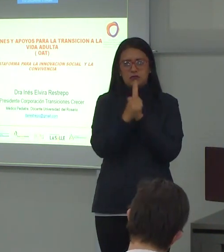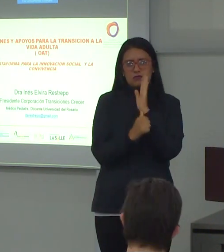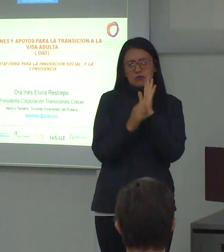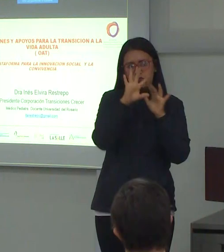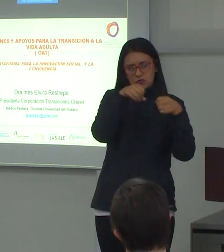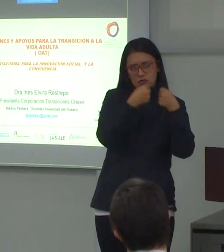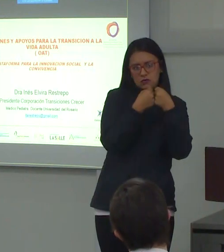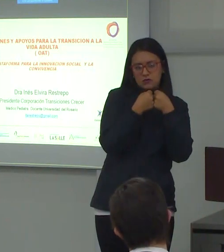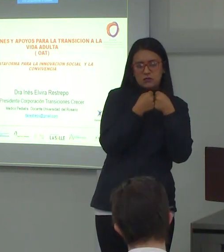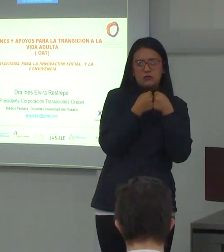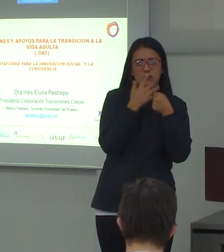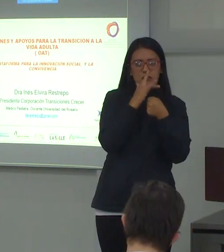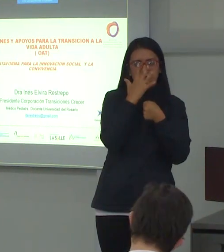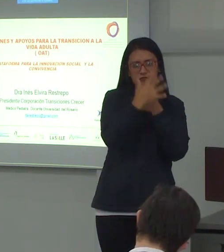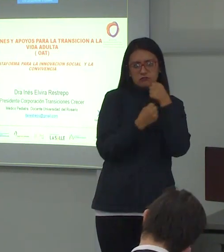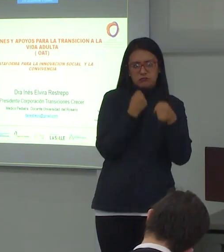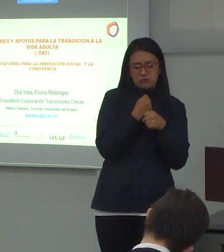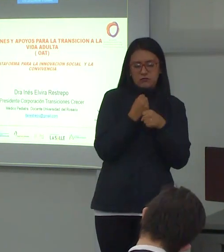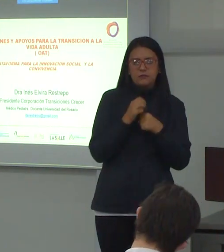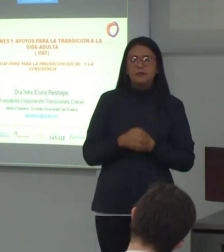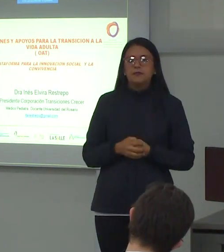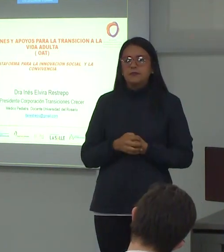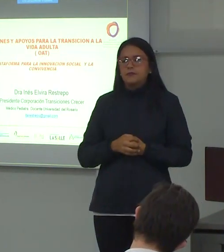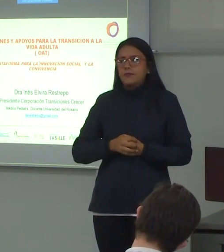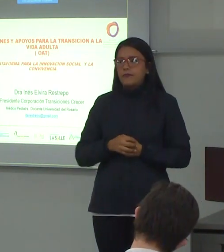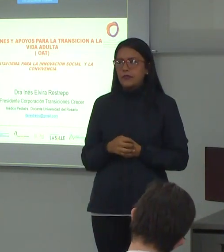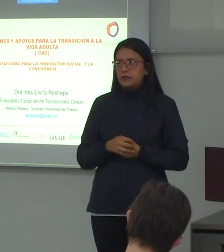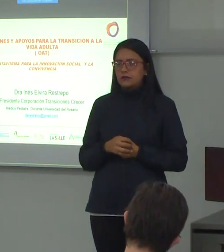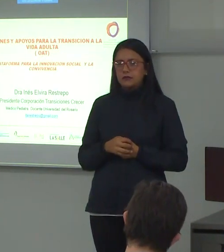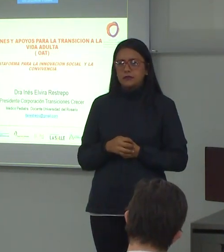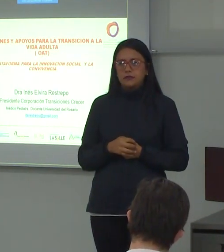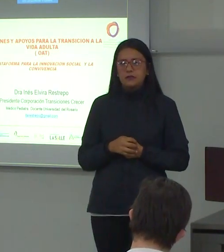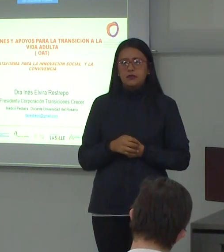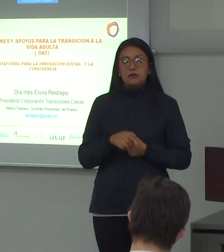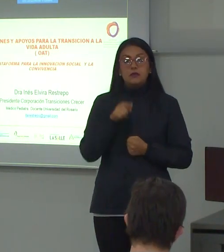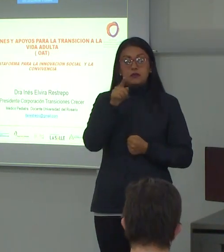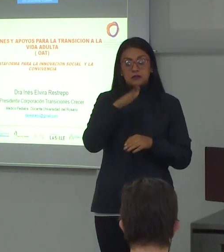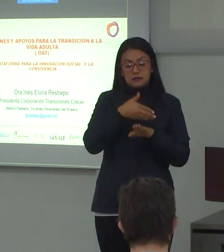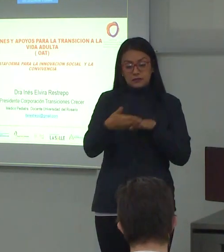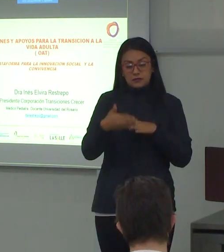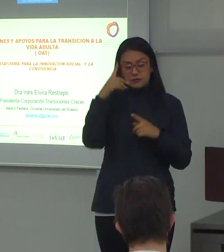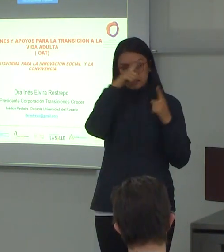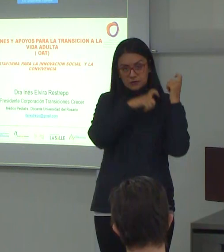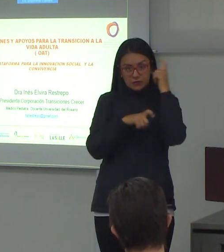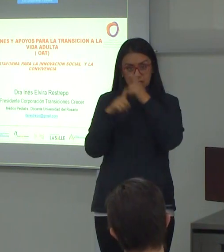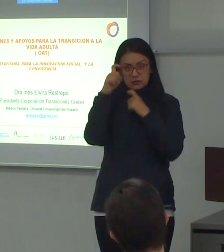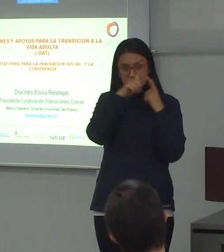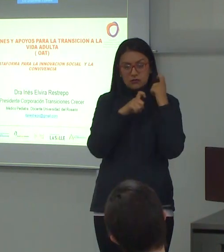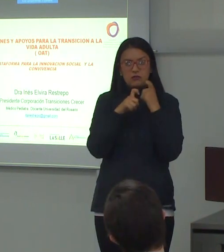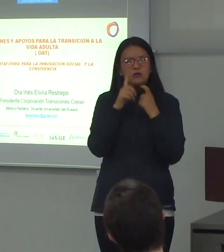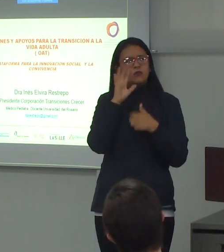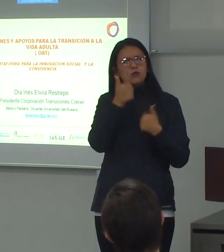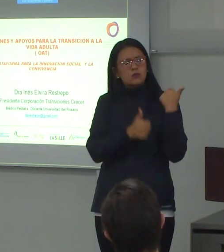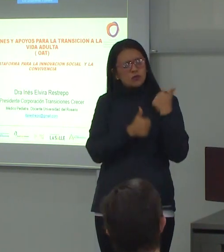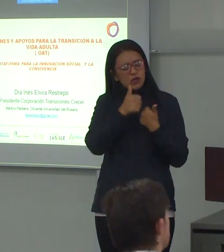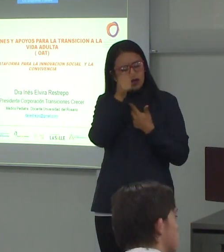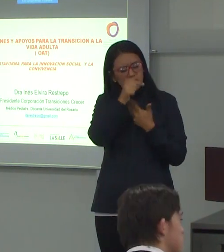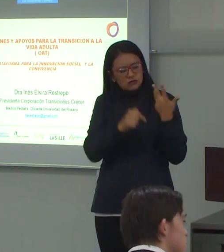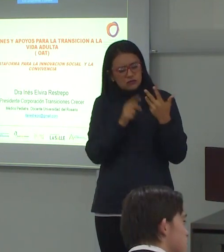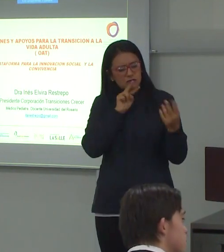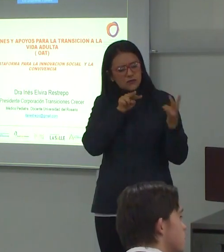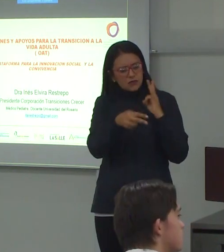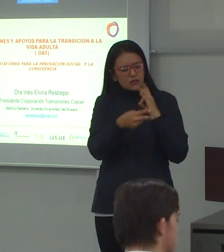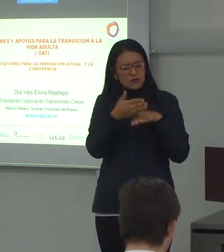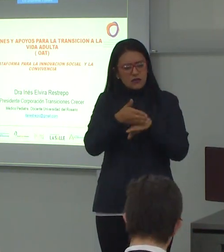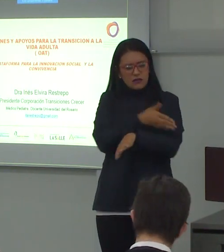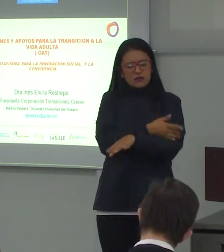con la universidad. Y luego, para hacer unas reflexiones de cuáles eran nuestras perspectivas